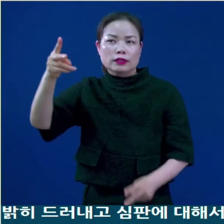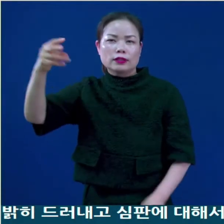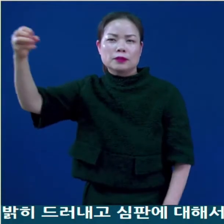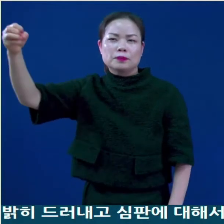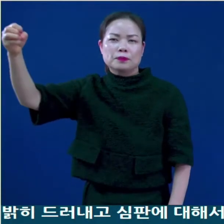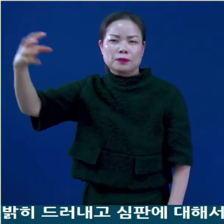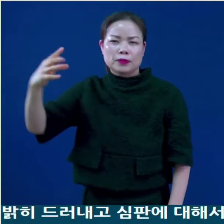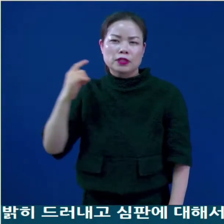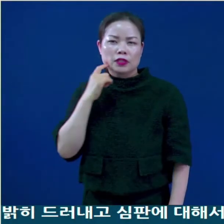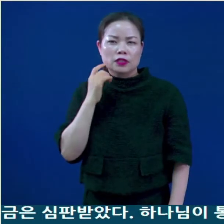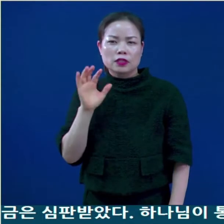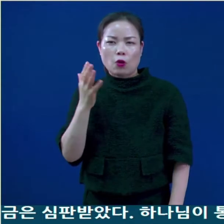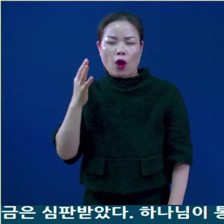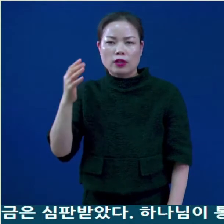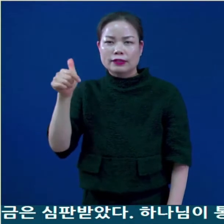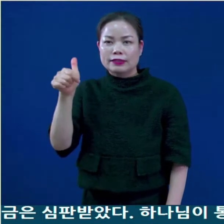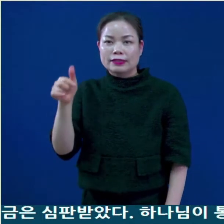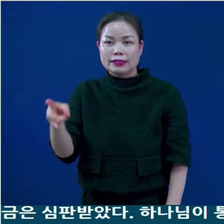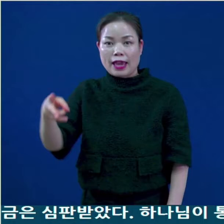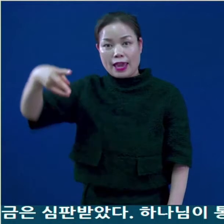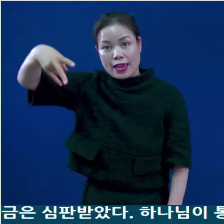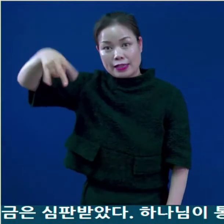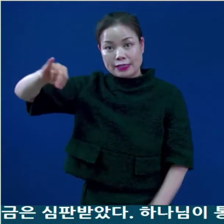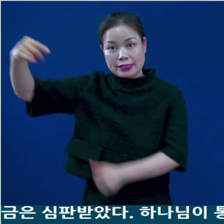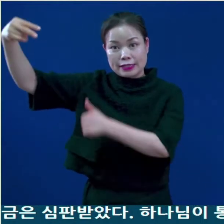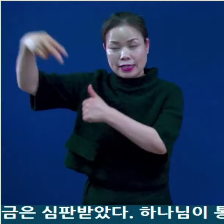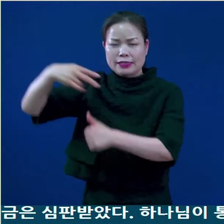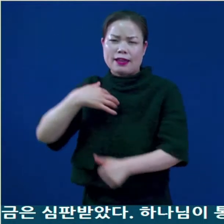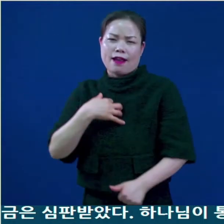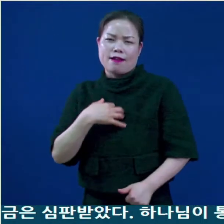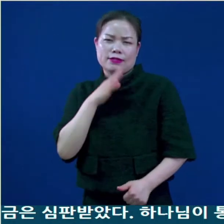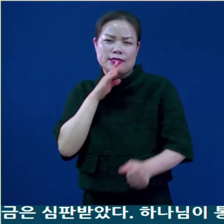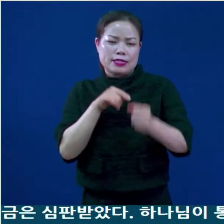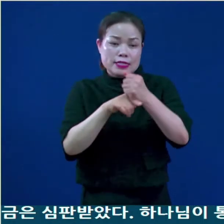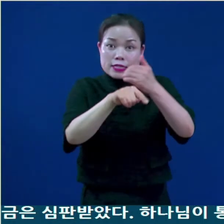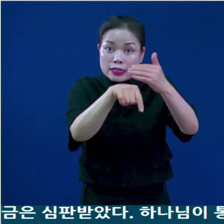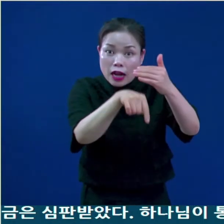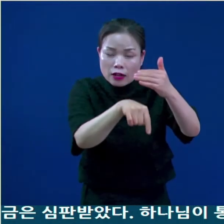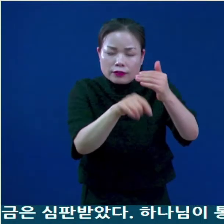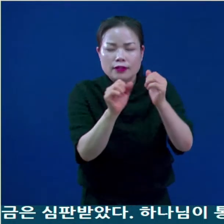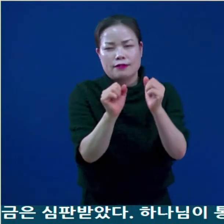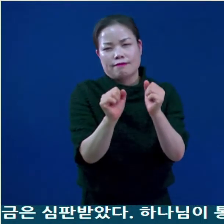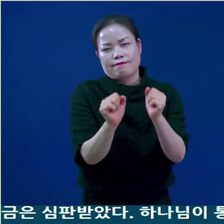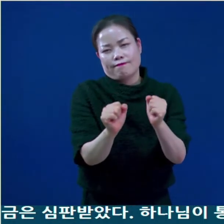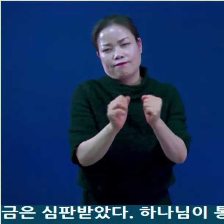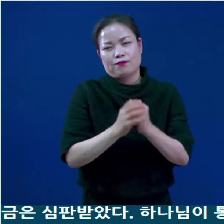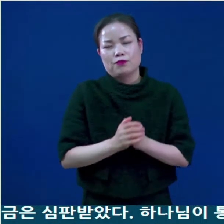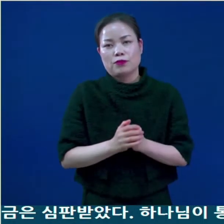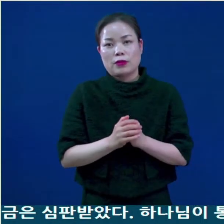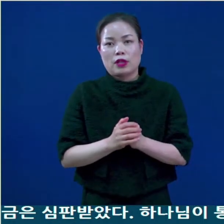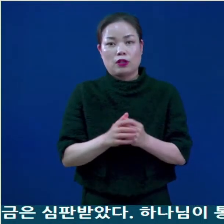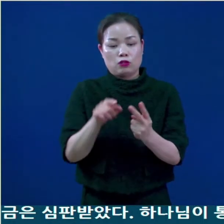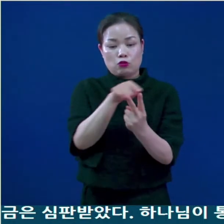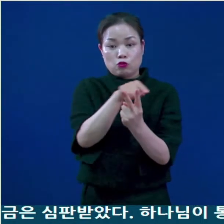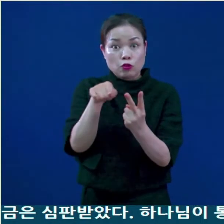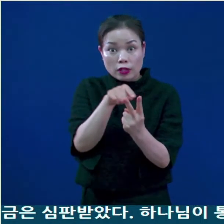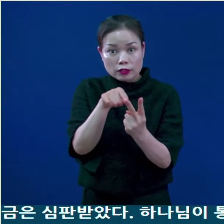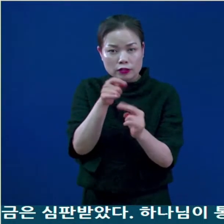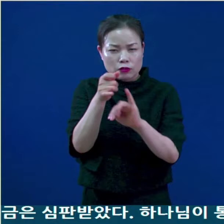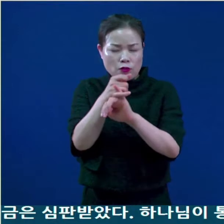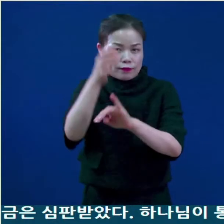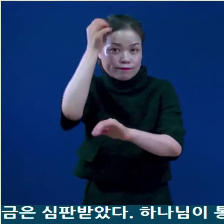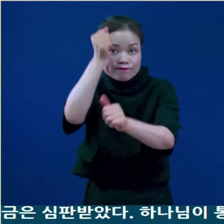영광은 계시와 관련이 있다. 그래서 우리를 알게 하고 진리 가운데 거하게 한다. 이 두 가지는